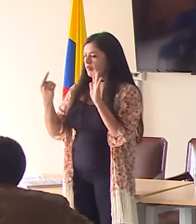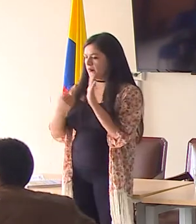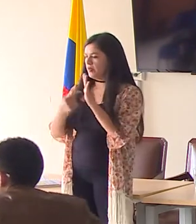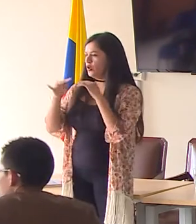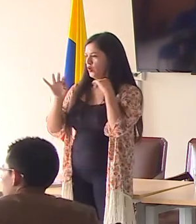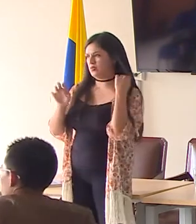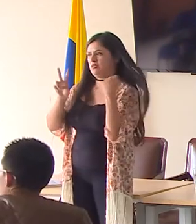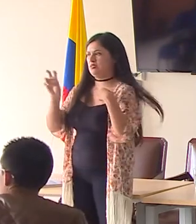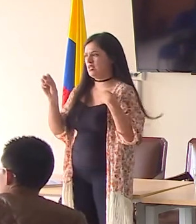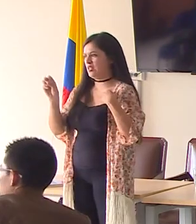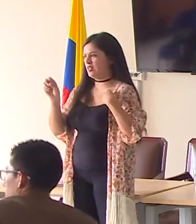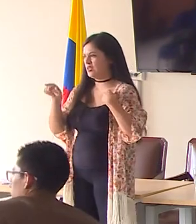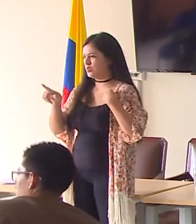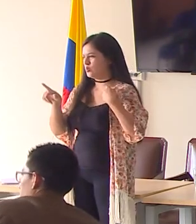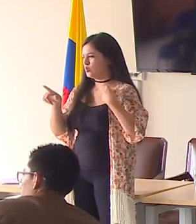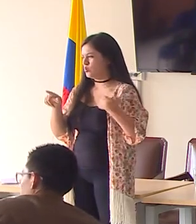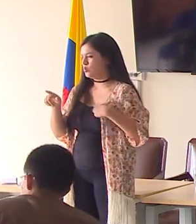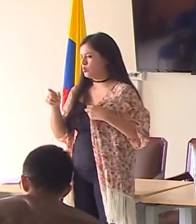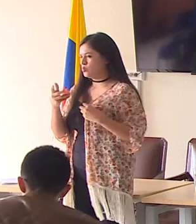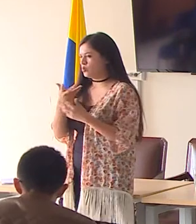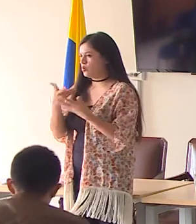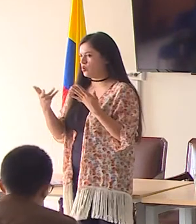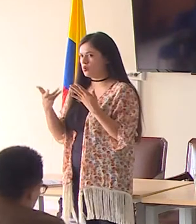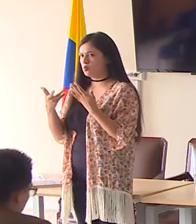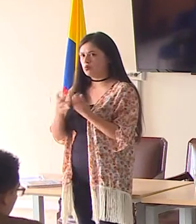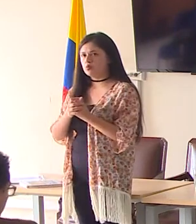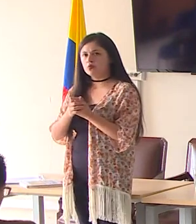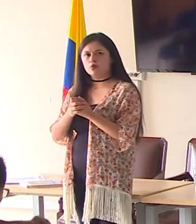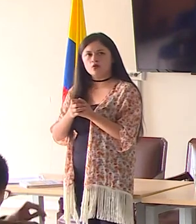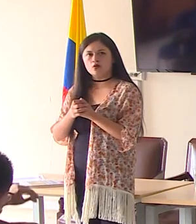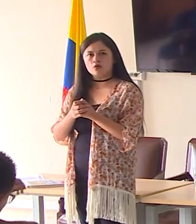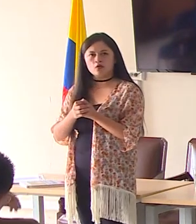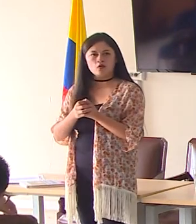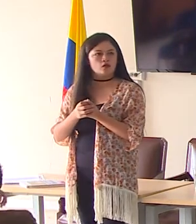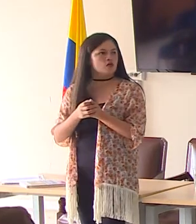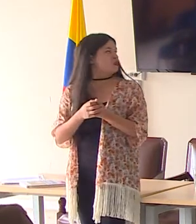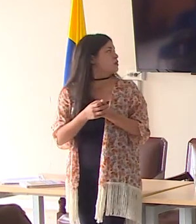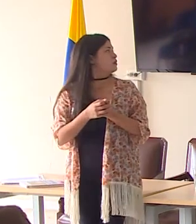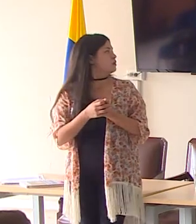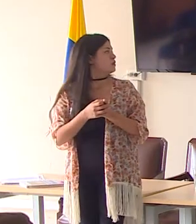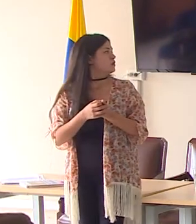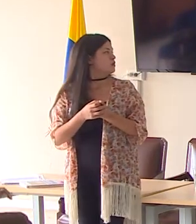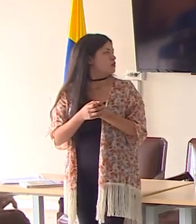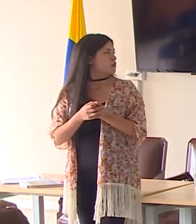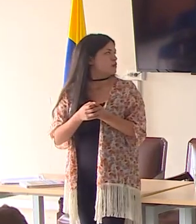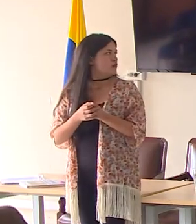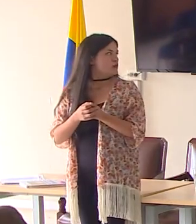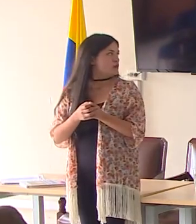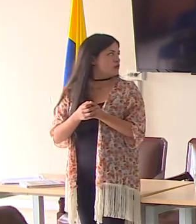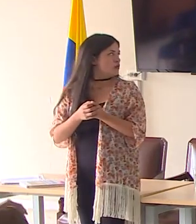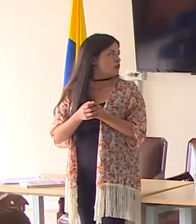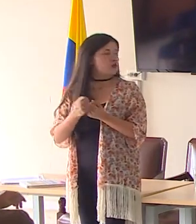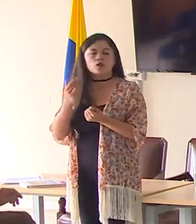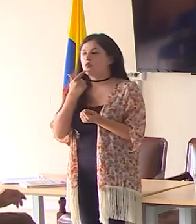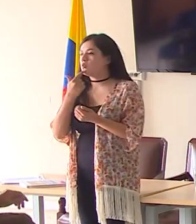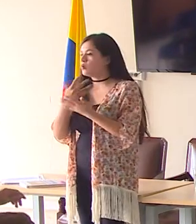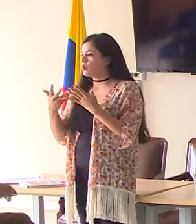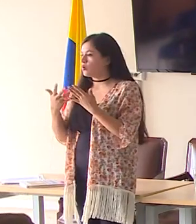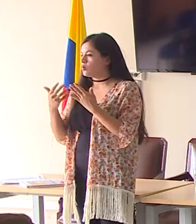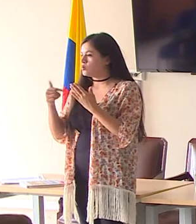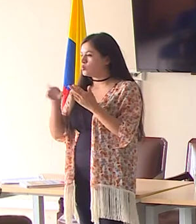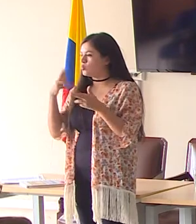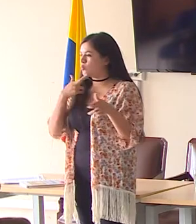condiciones particulares que llegan a que se haga una urbanización muy fuerte informal popular sobre la cuenca del río tunjuelo que es